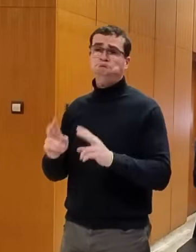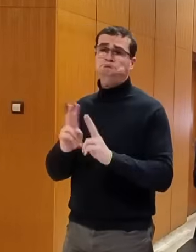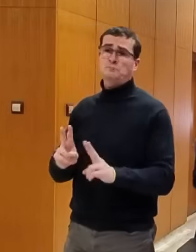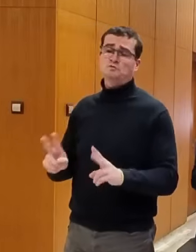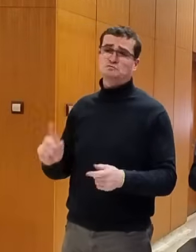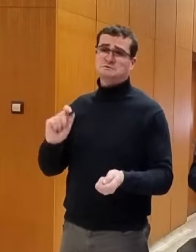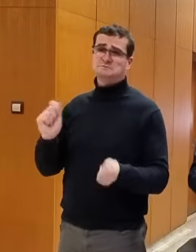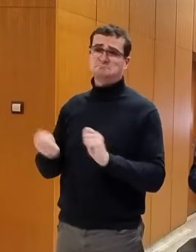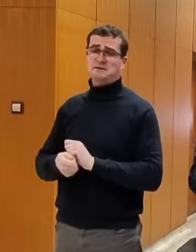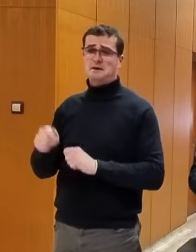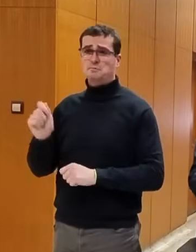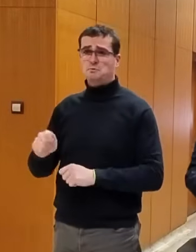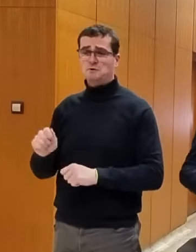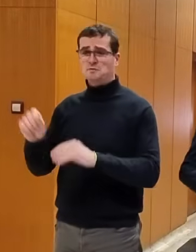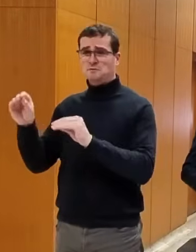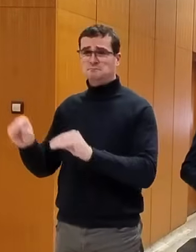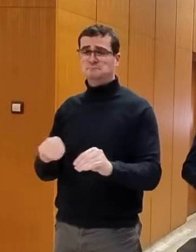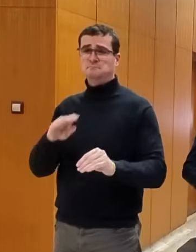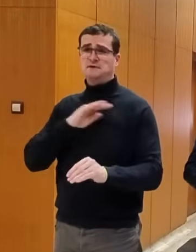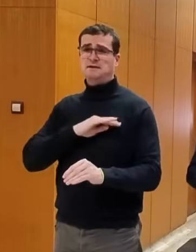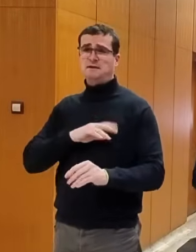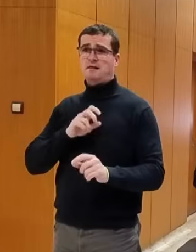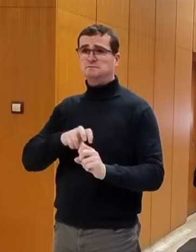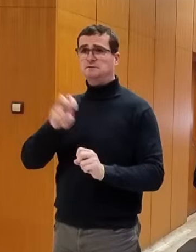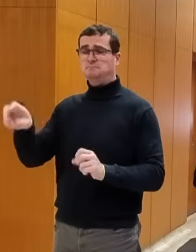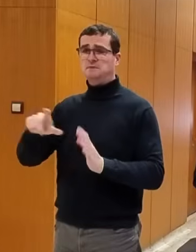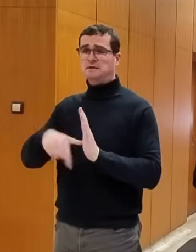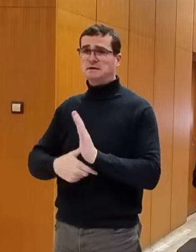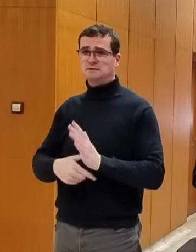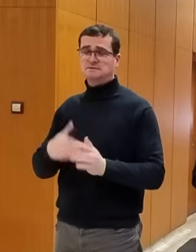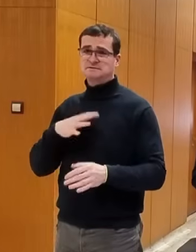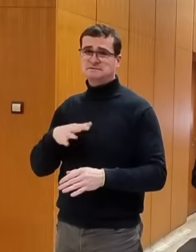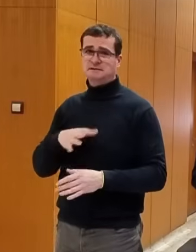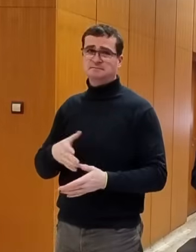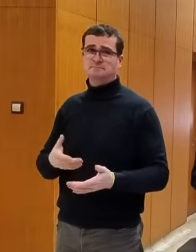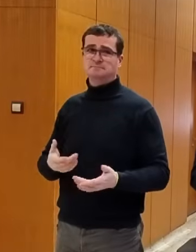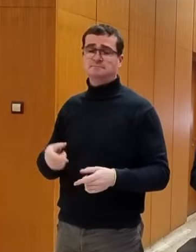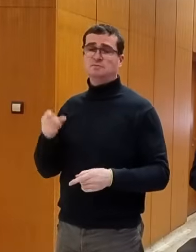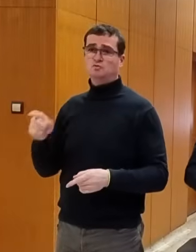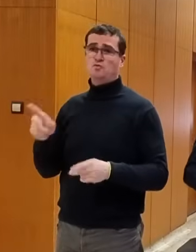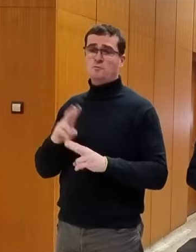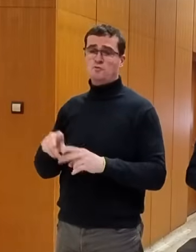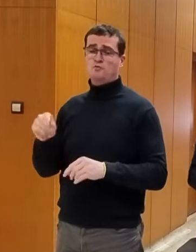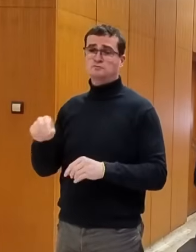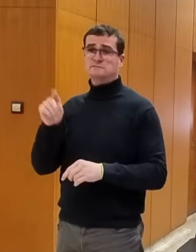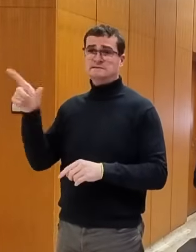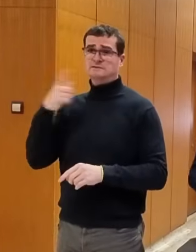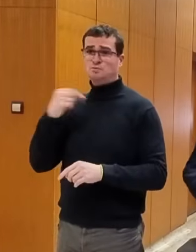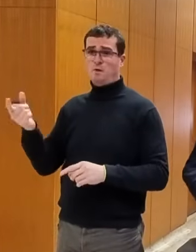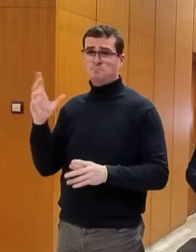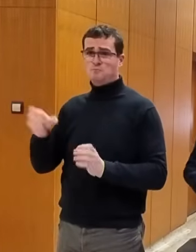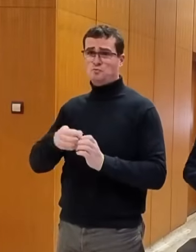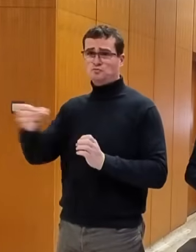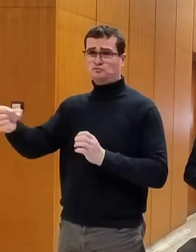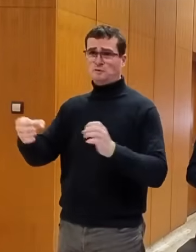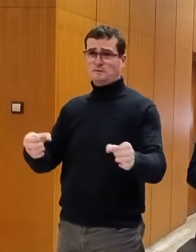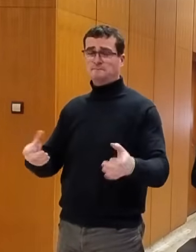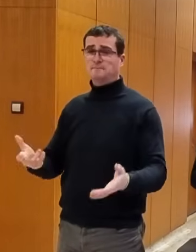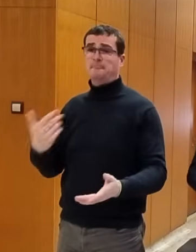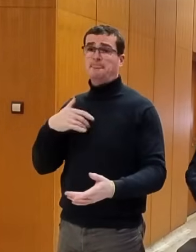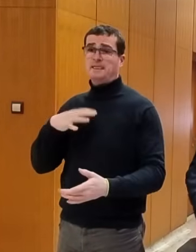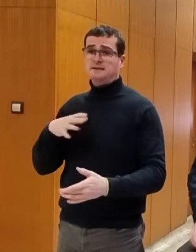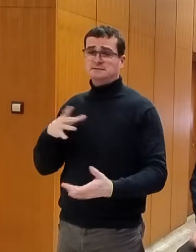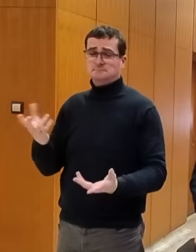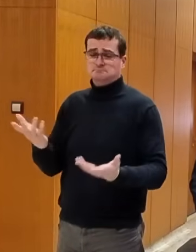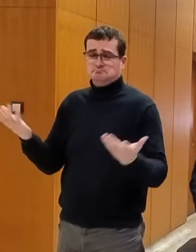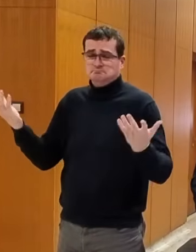tí prokurátori, ktorí prejdú na generálnu prokuratúru, povedia, že chcú ísť na krajské prokuratúry. Z ich súhlasom ich môže, keď budú